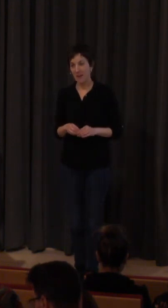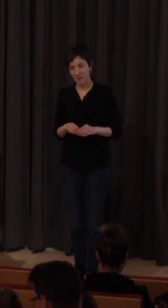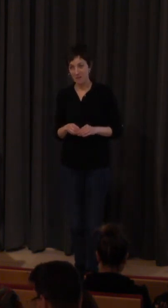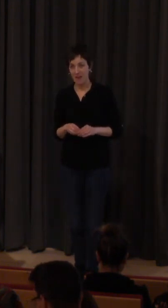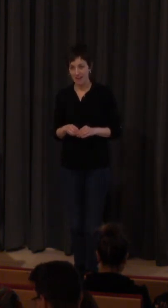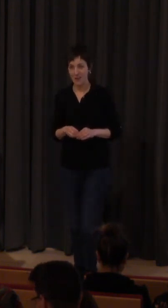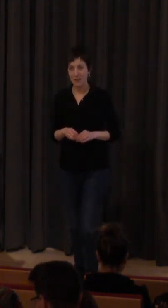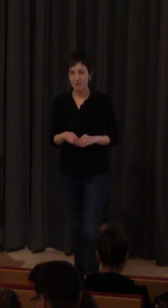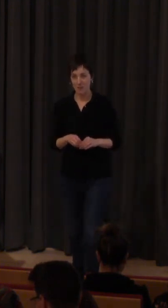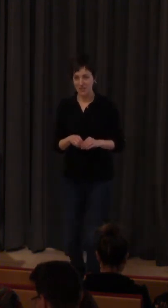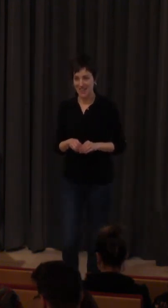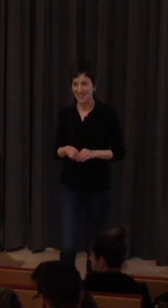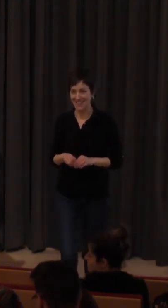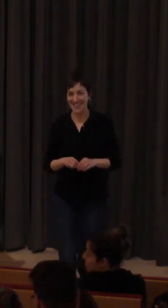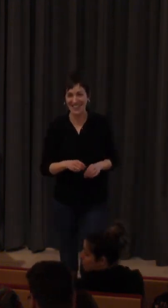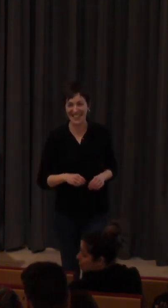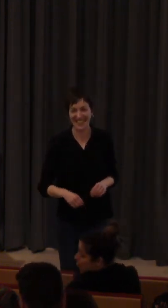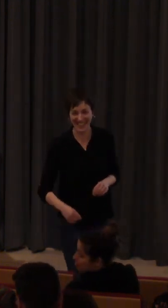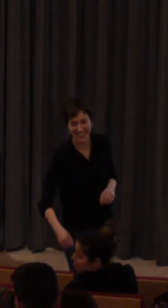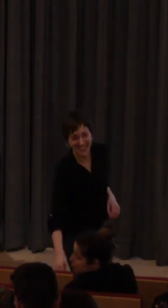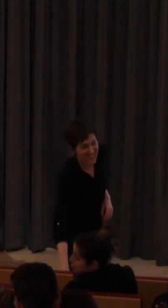le hice el fin a ver que no te vemos desde aquí